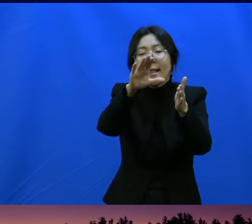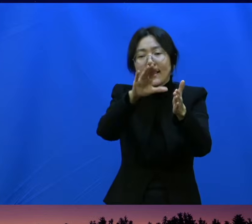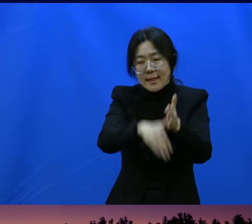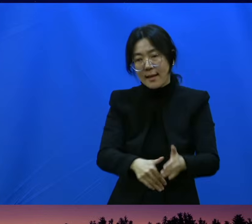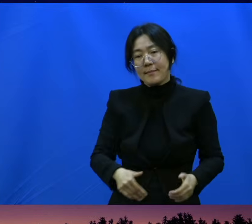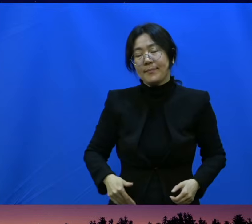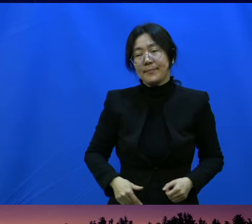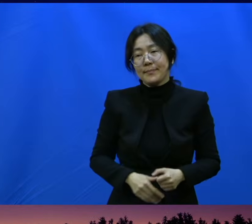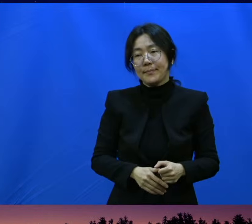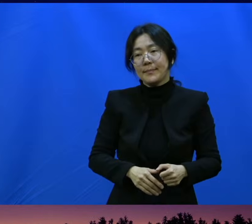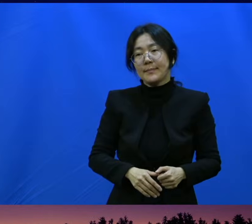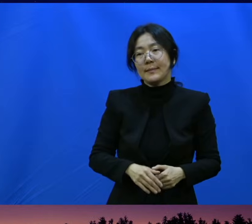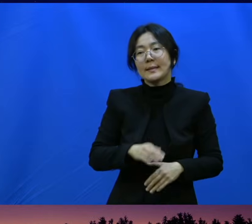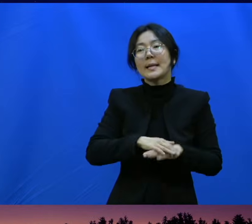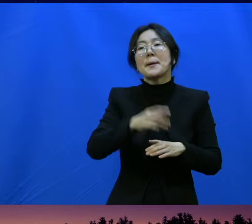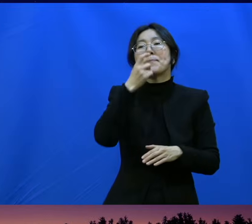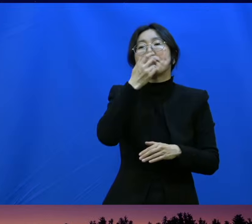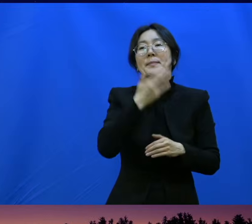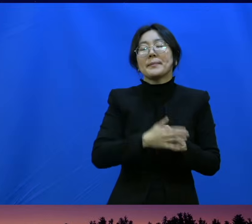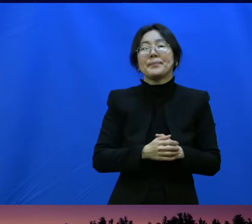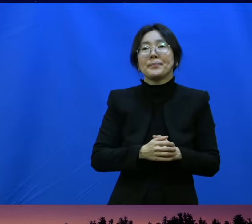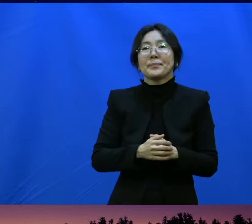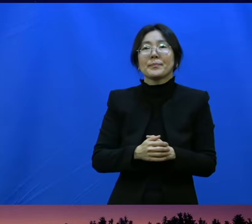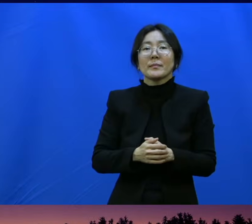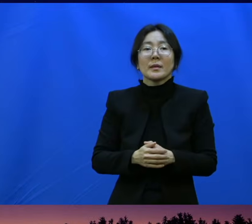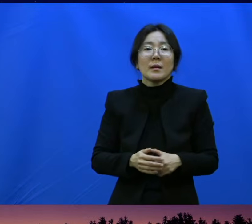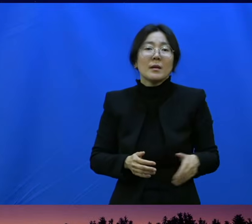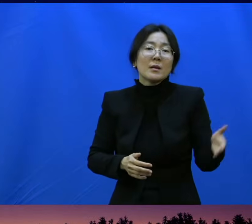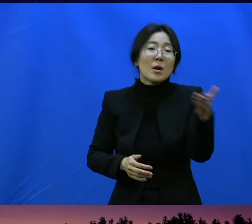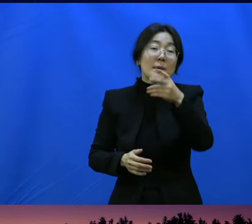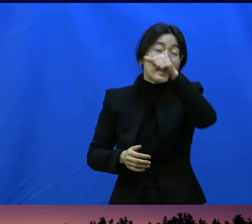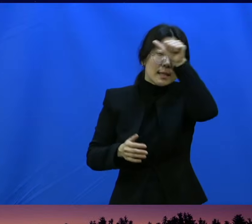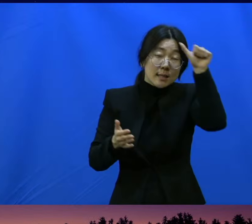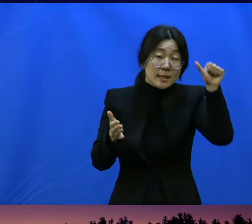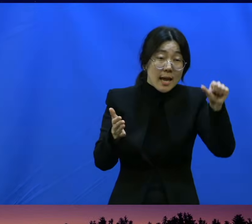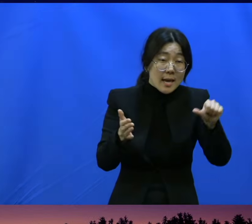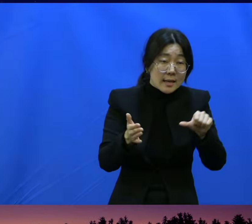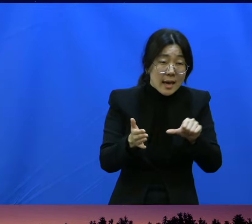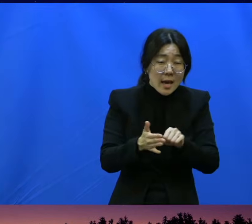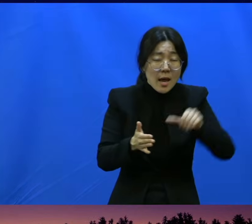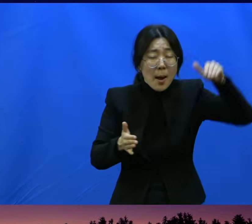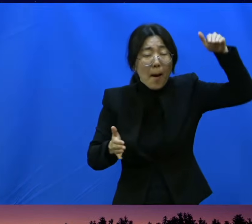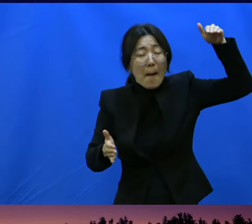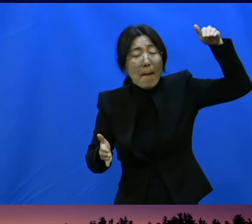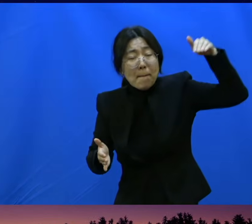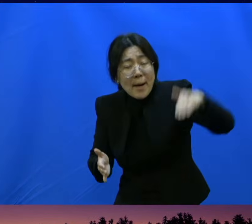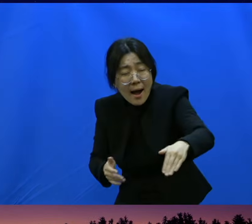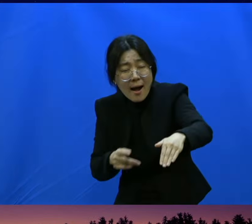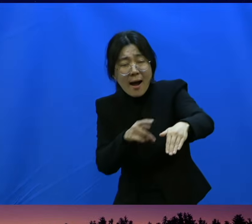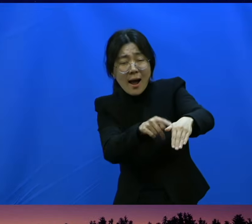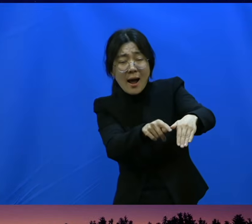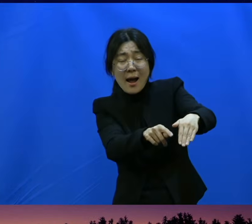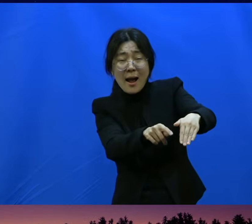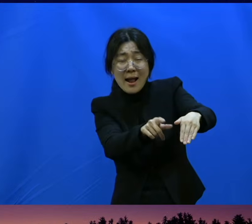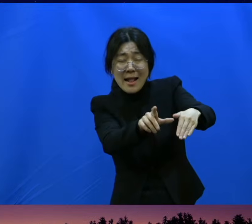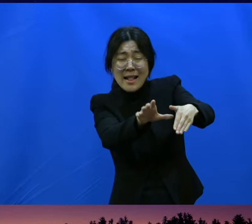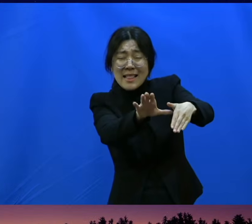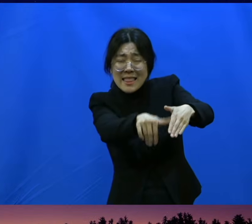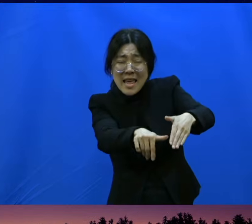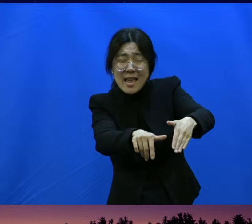많아요. 우리 인생의 위기의 순간 내리막길에 다윗은 비로소 다윗이 될 수